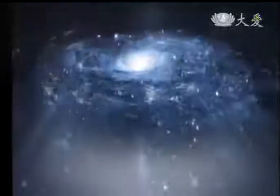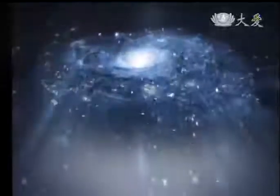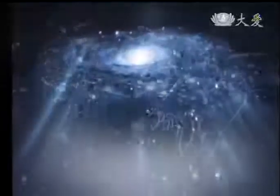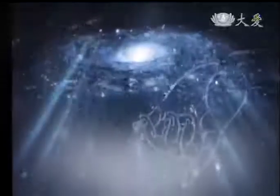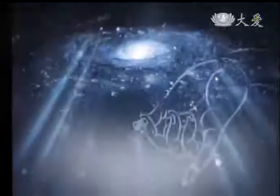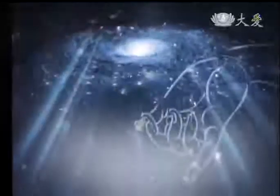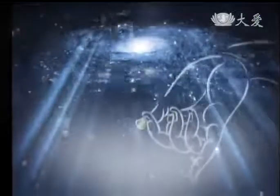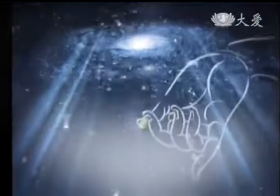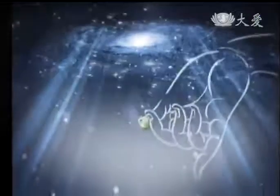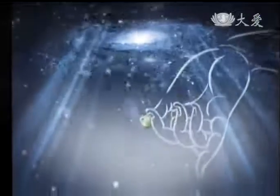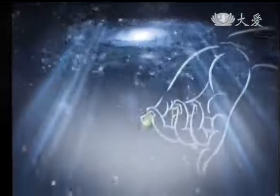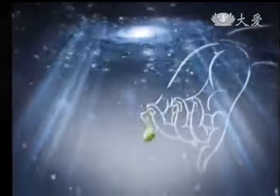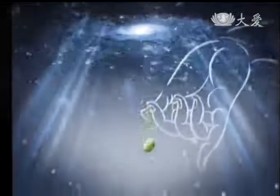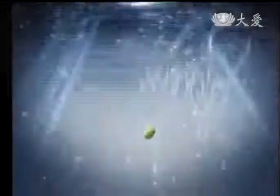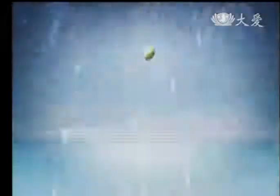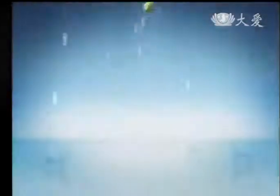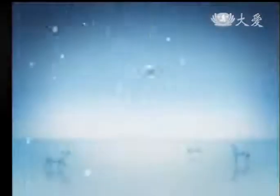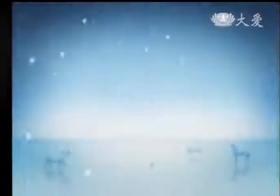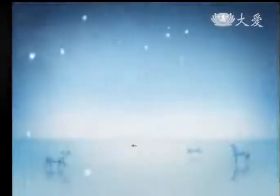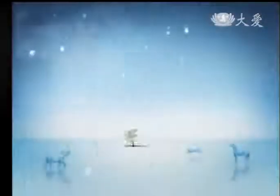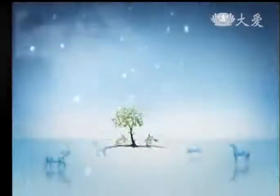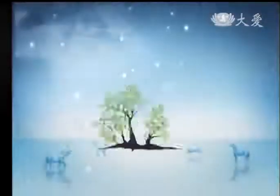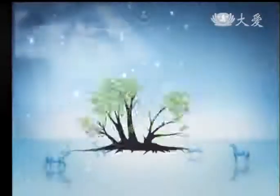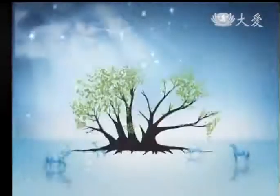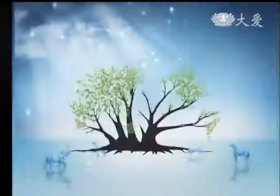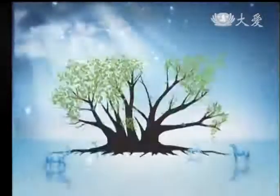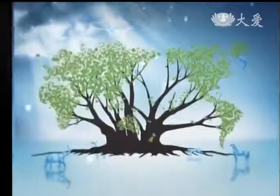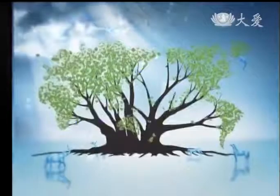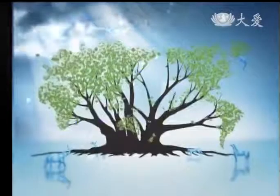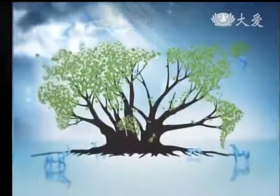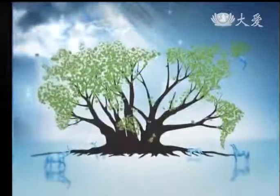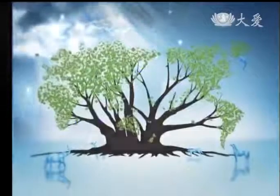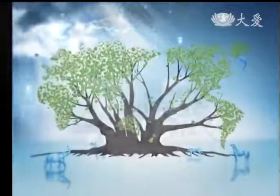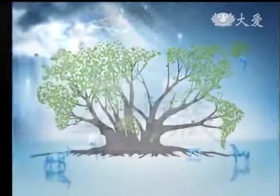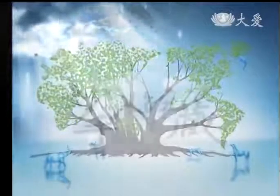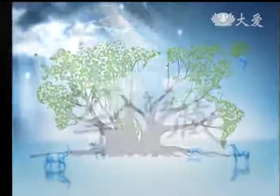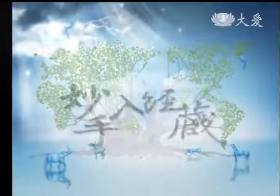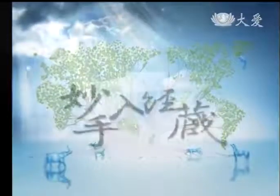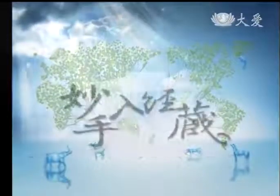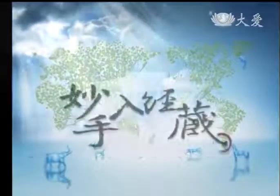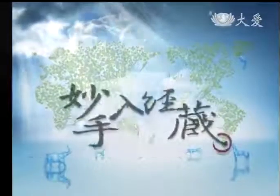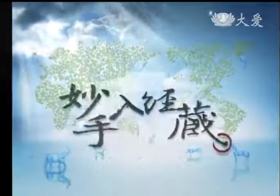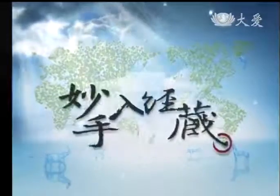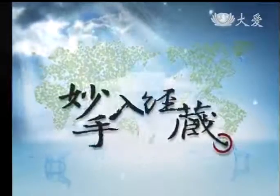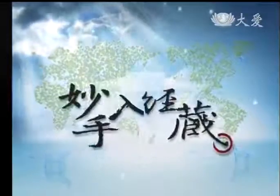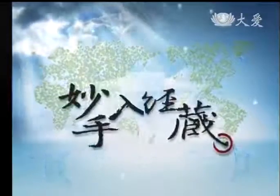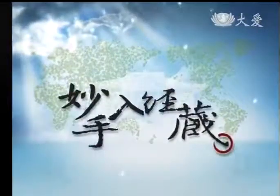山街多风处是热闹，